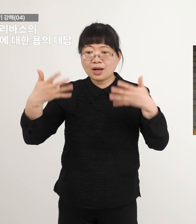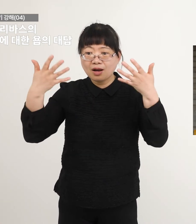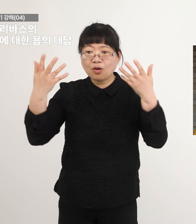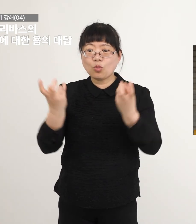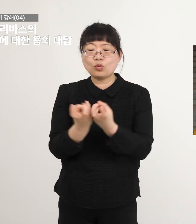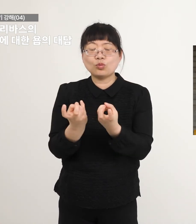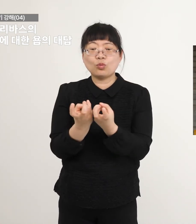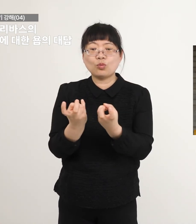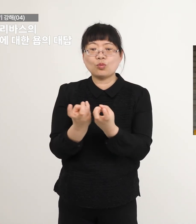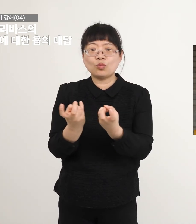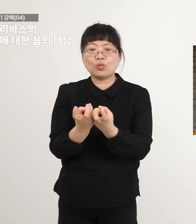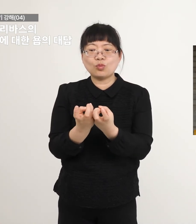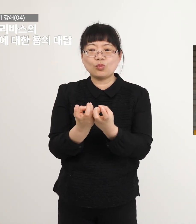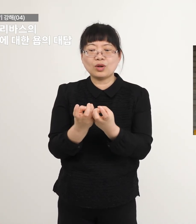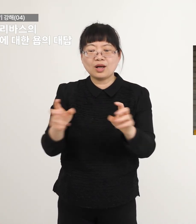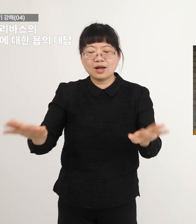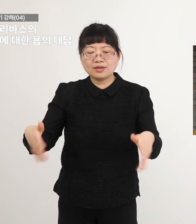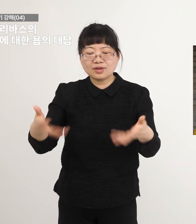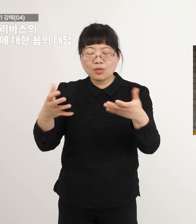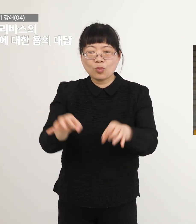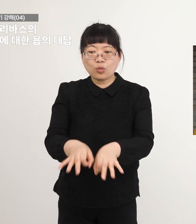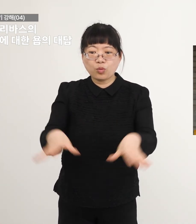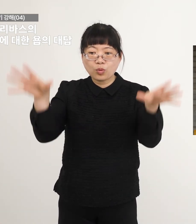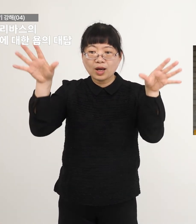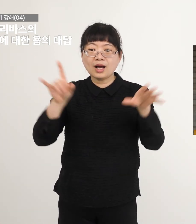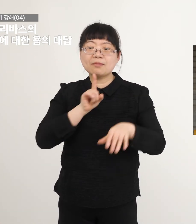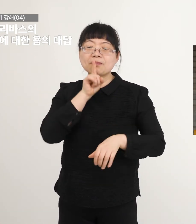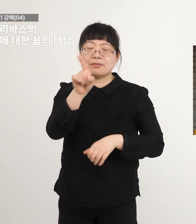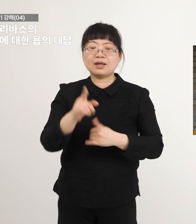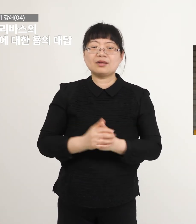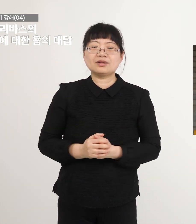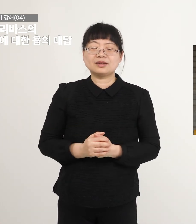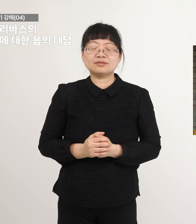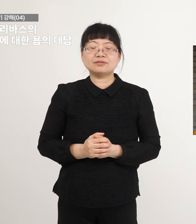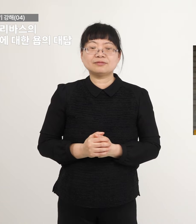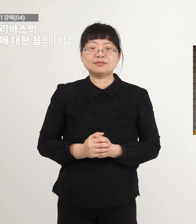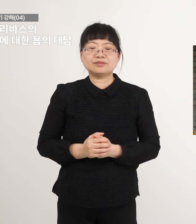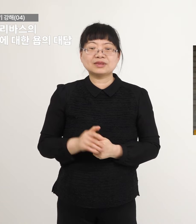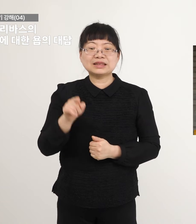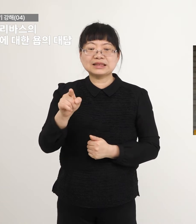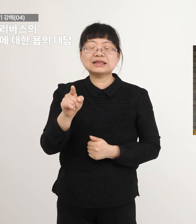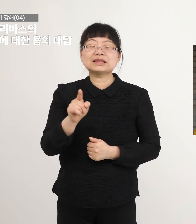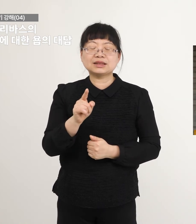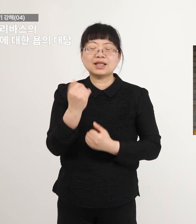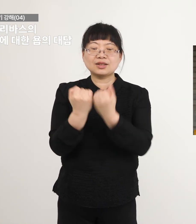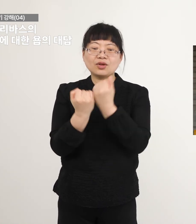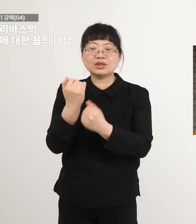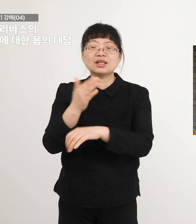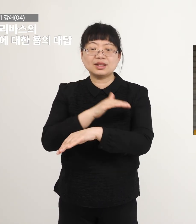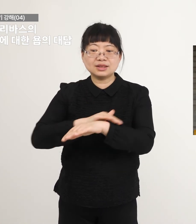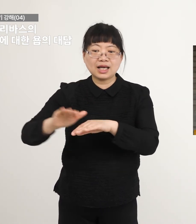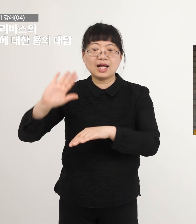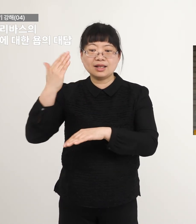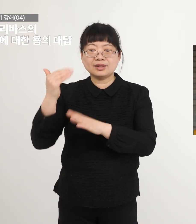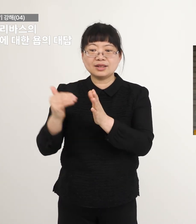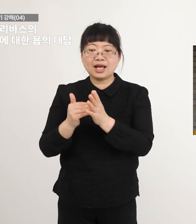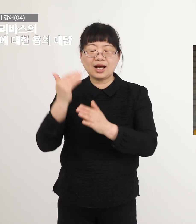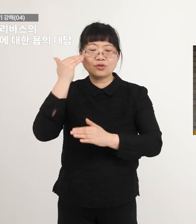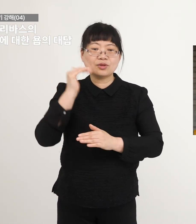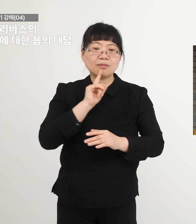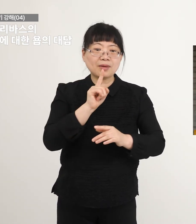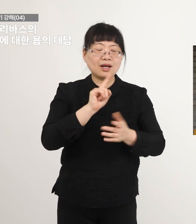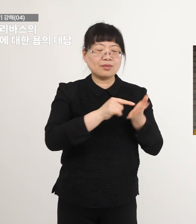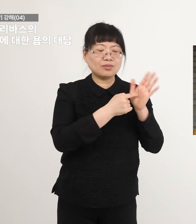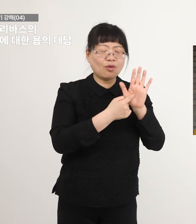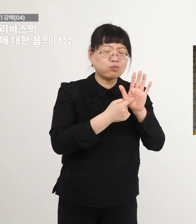어떻게 하느니라? 날아가느니라. 이 번역이 잘된 번역인데 우리말 표현으로는 좀